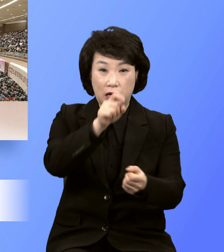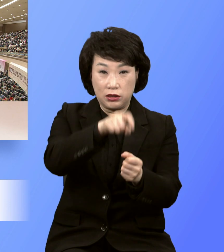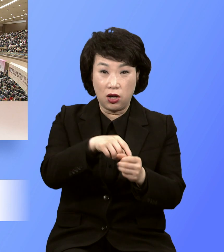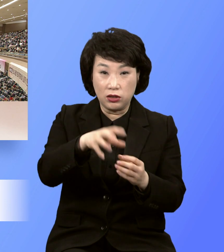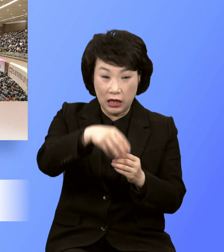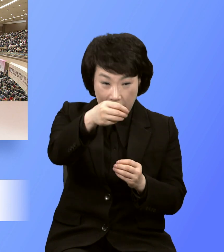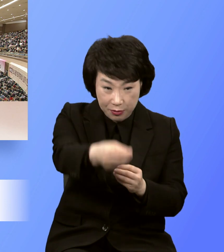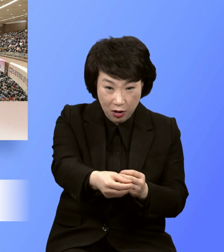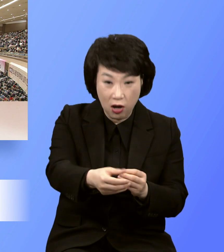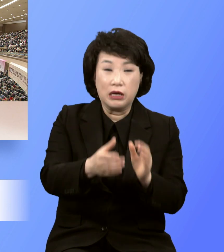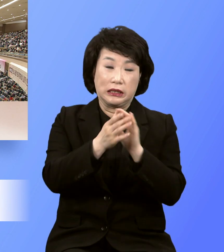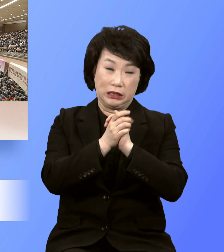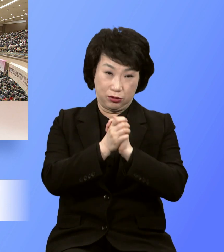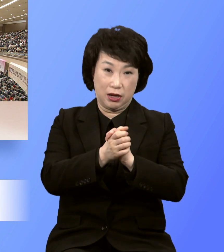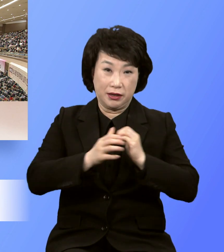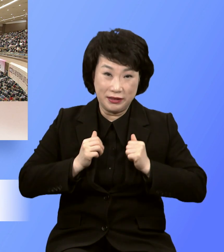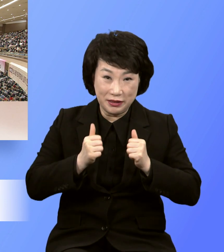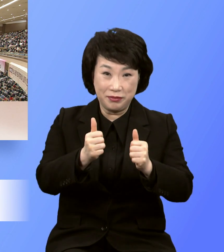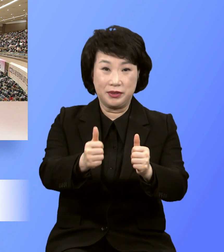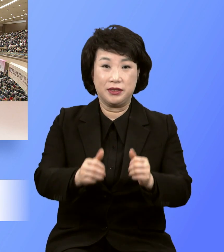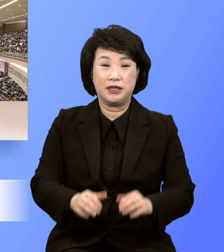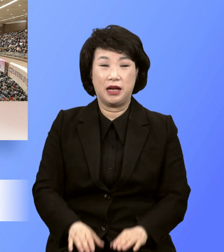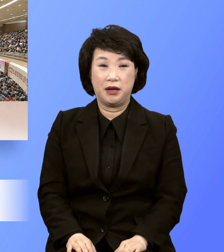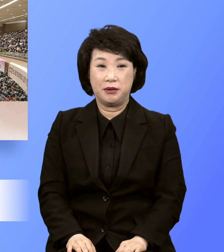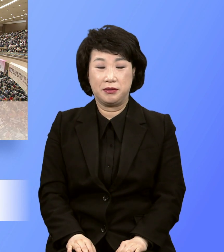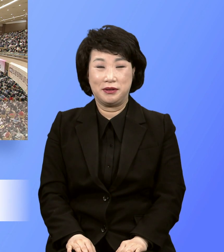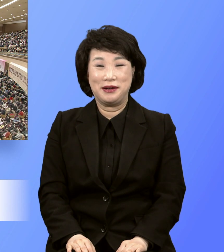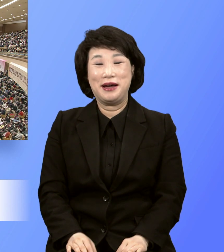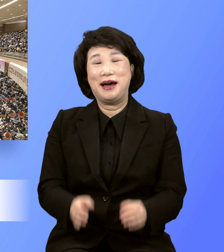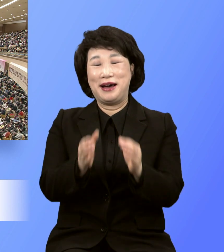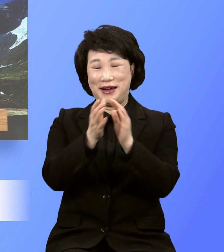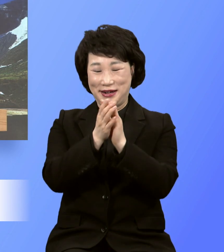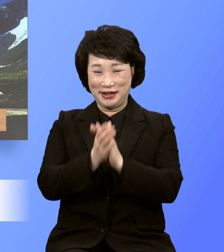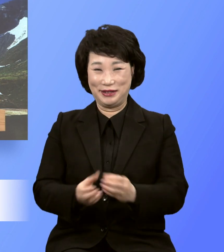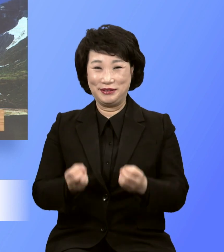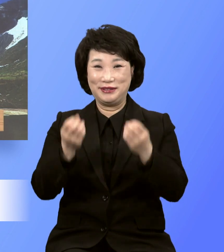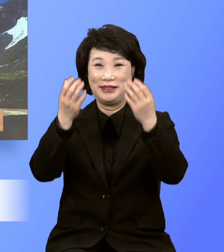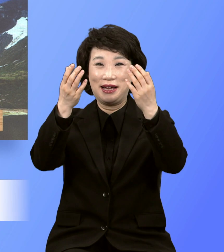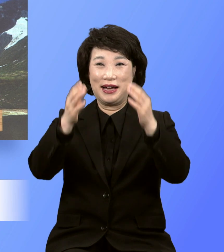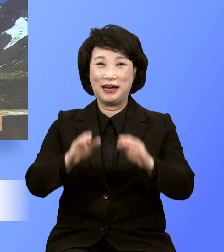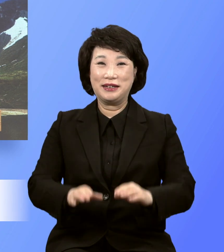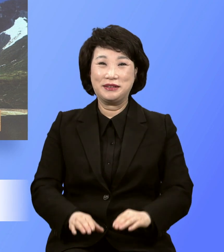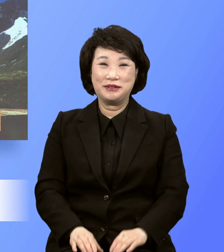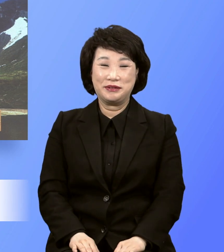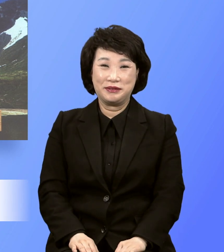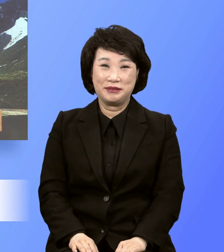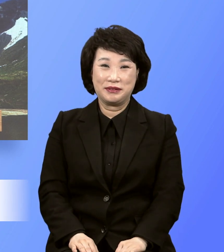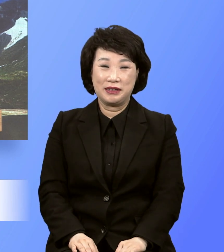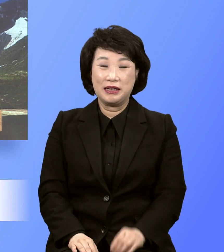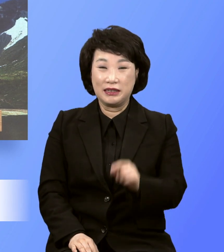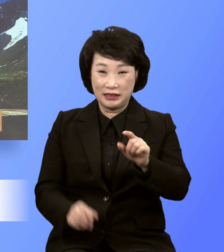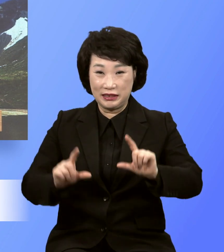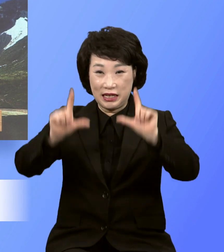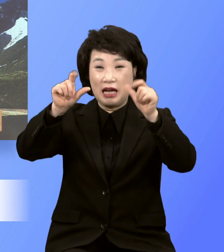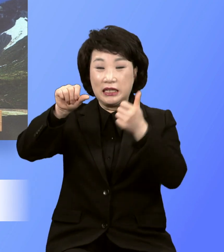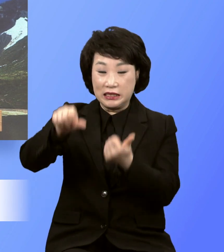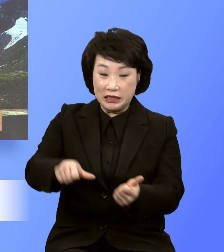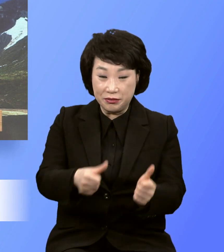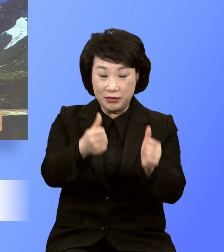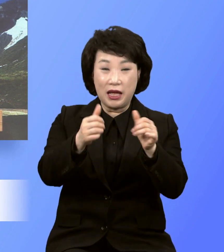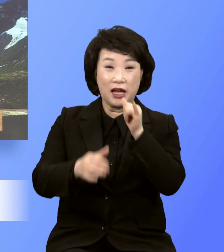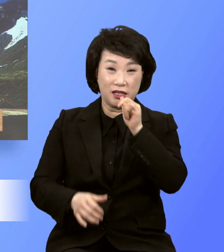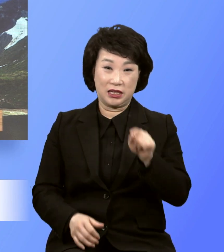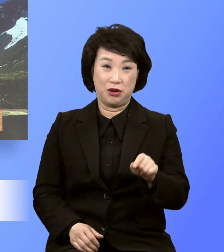떡을 떼며 기도하기를 전혀 힘쓰니라. 할렐루야. 예, 그날의 침례를